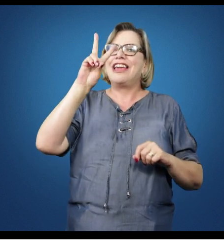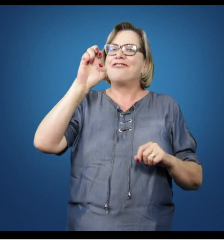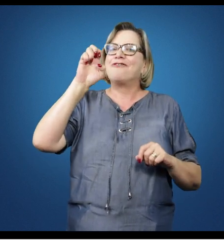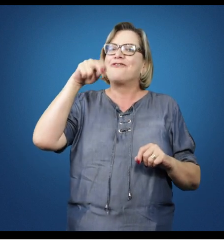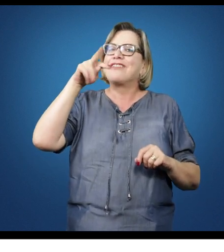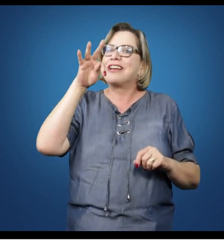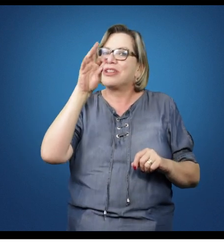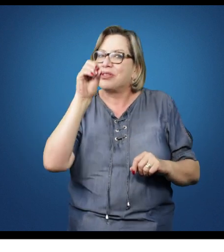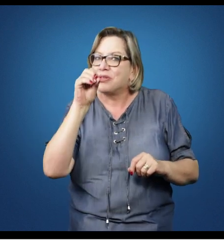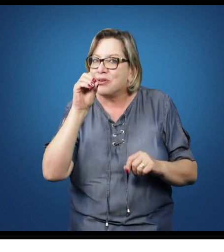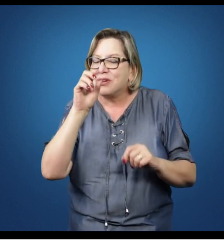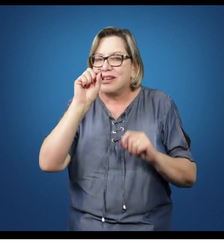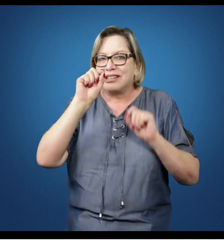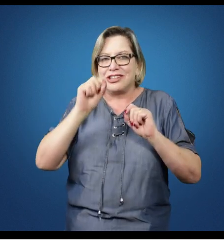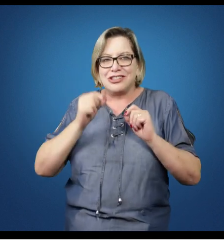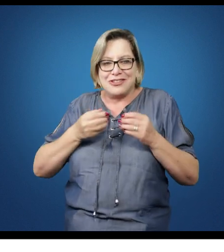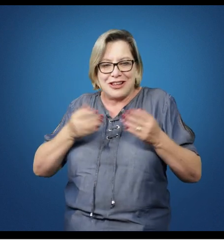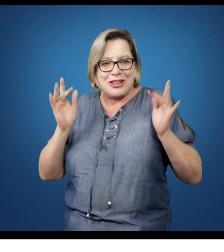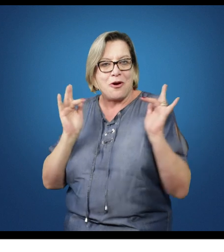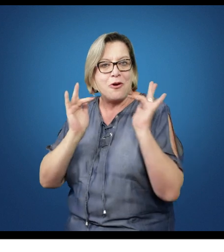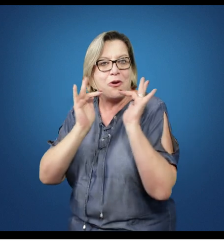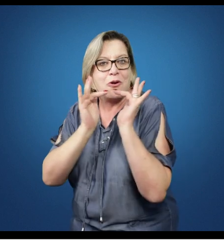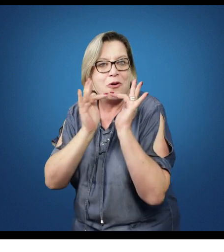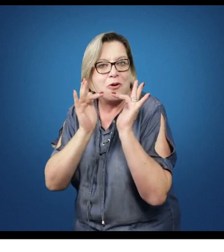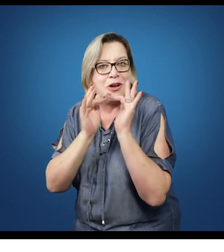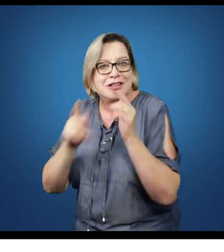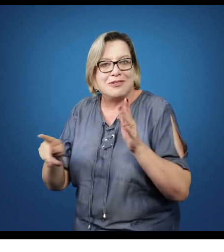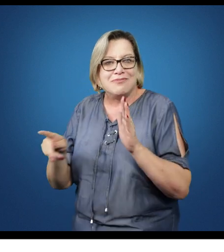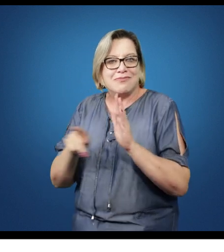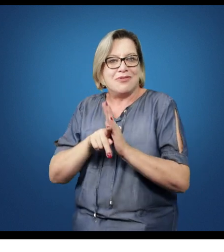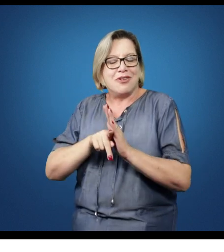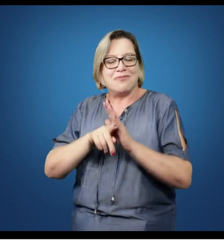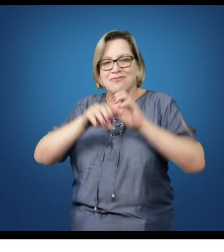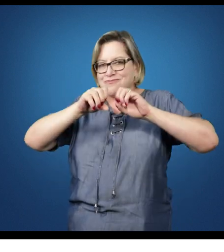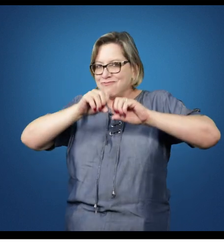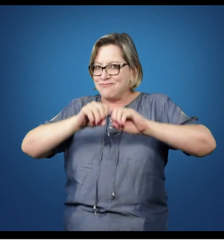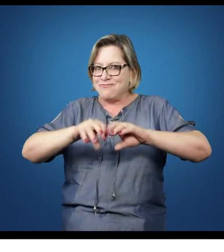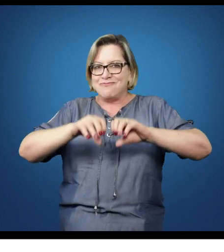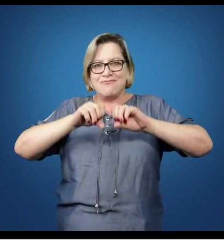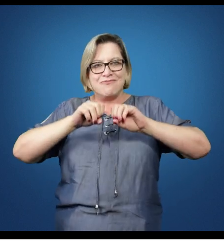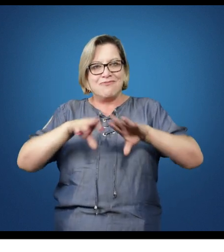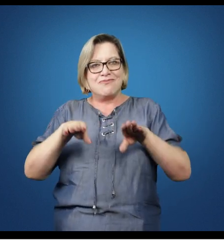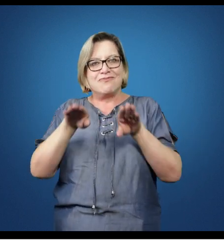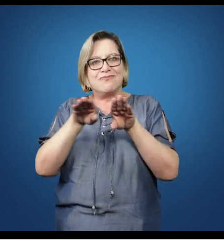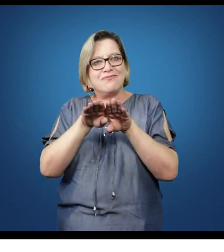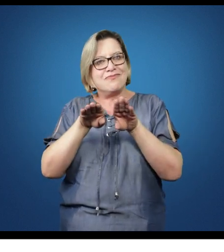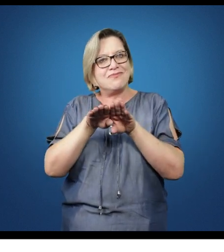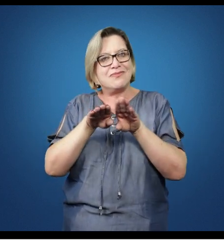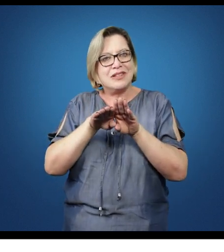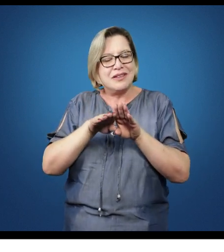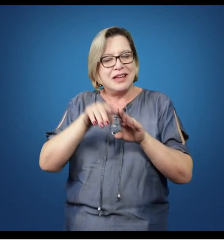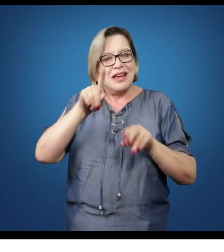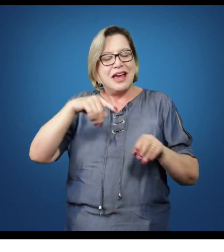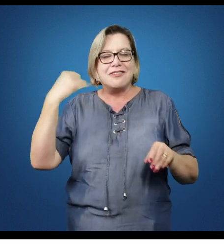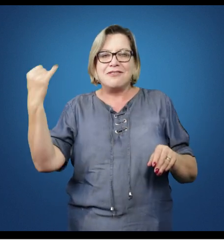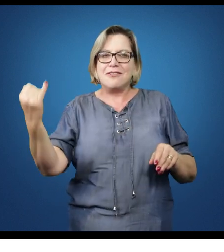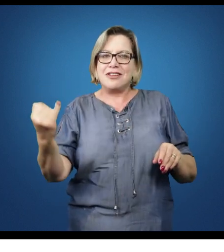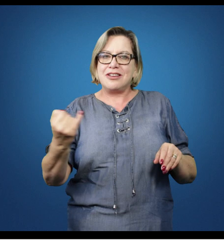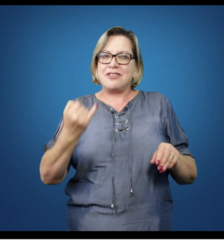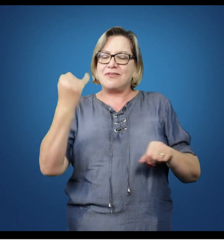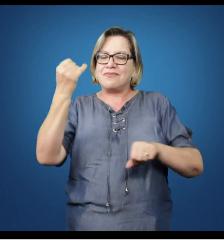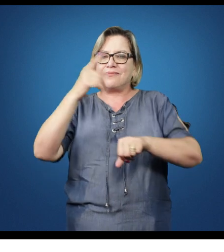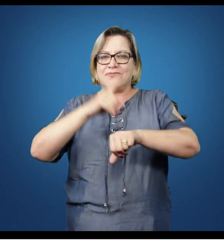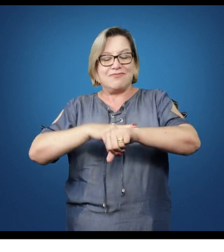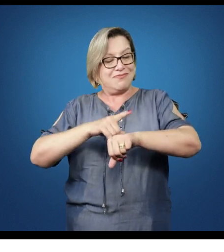com uma relação direta com o ensino educacional e que é importantíssimo nesse